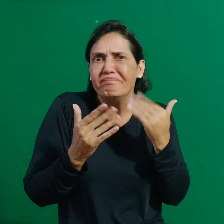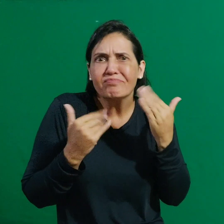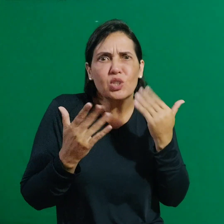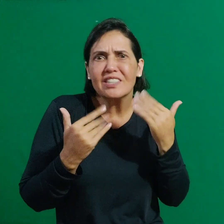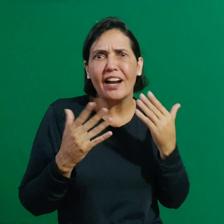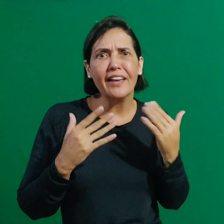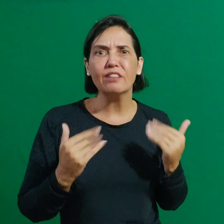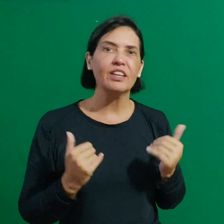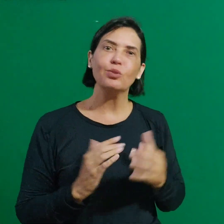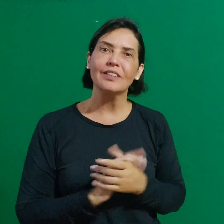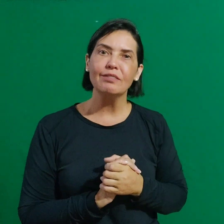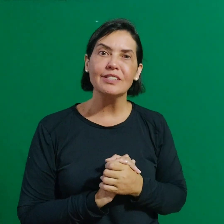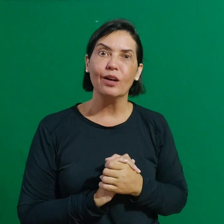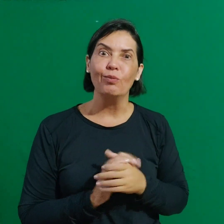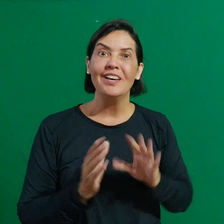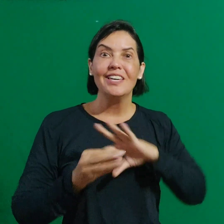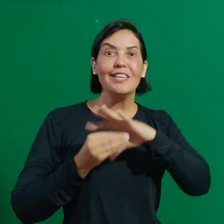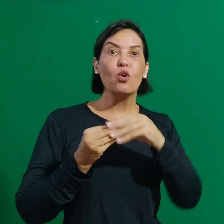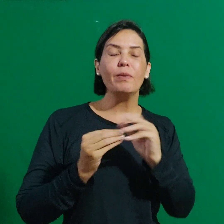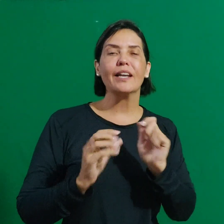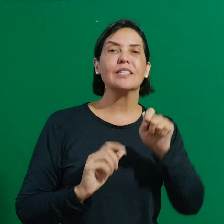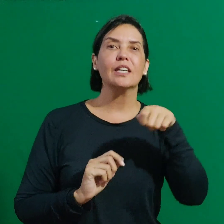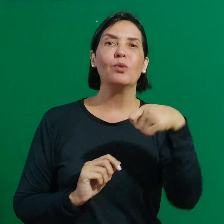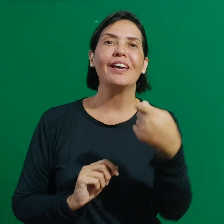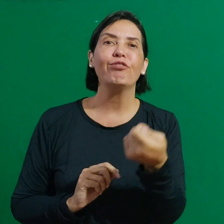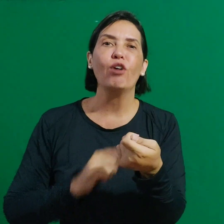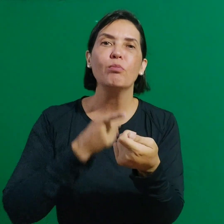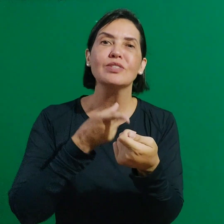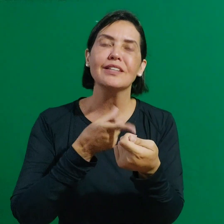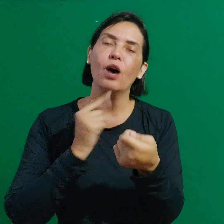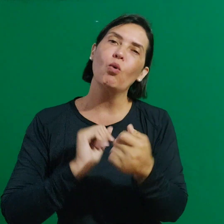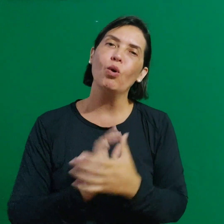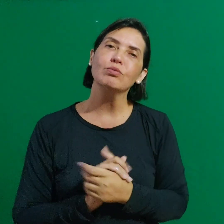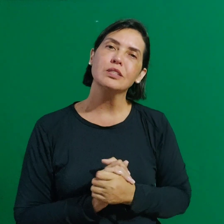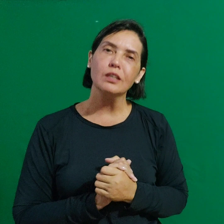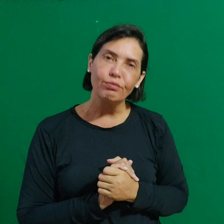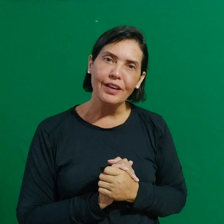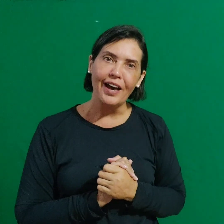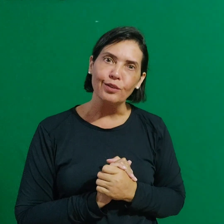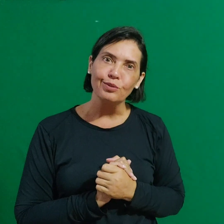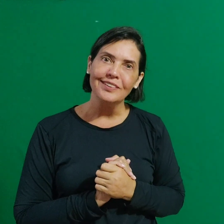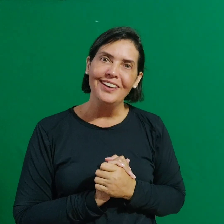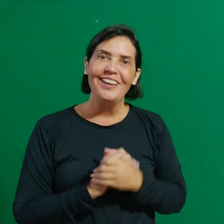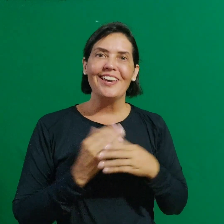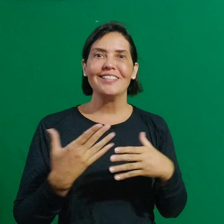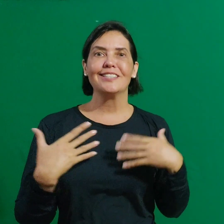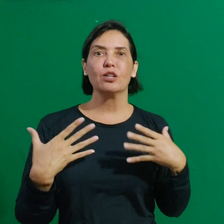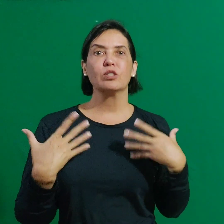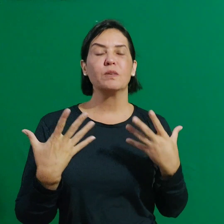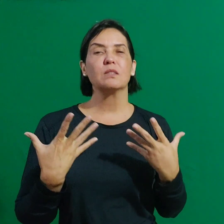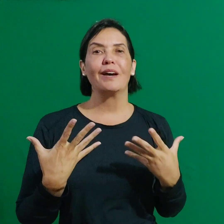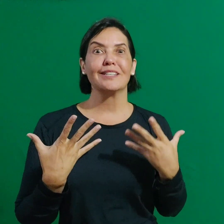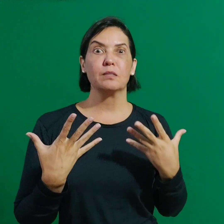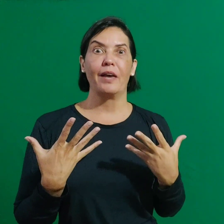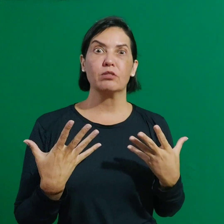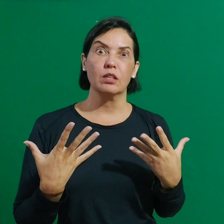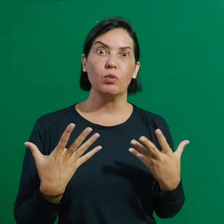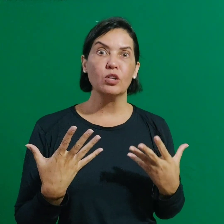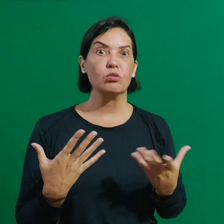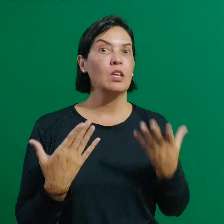estou distraída vendo a televisão. Em combinação, ele forma um sinal com significado. Esses são os principais aspectos linguísticos